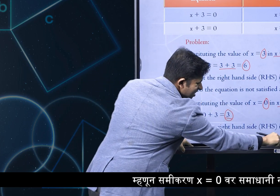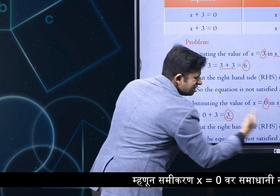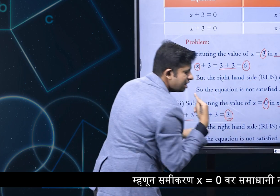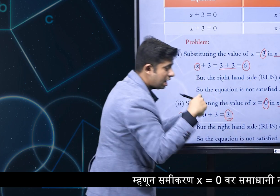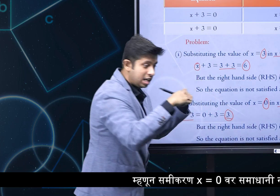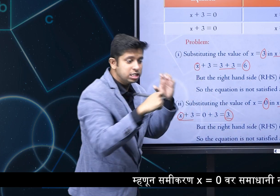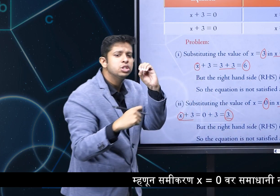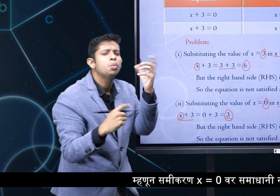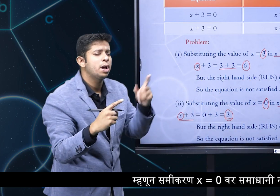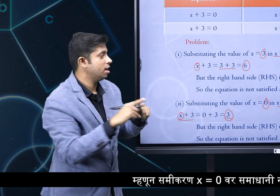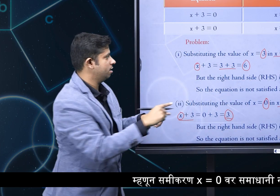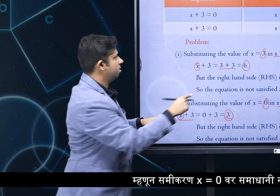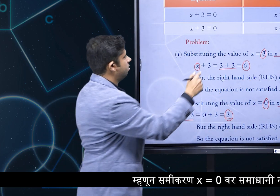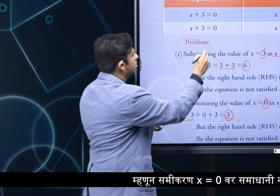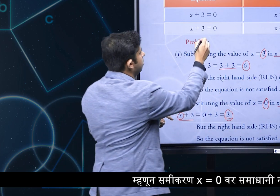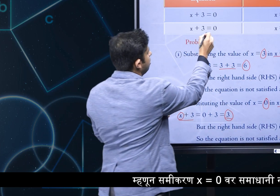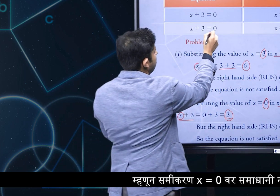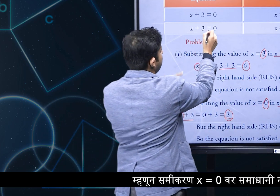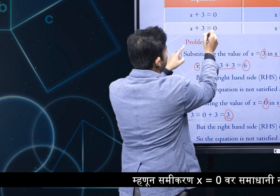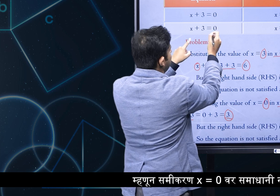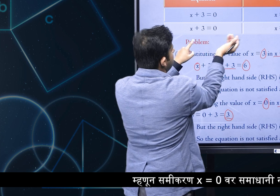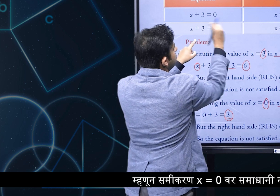म्हणून समीकरण x equals to 0 वर समाधानी नाही.